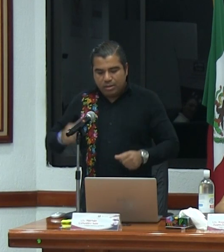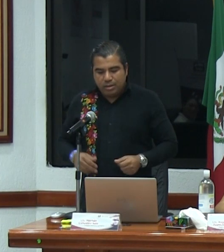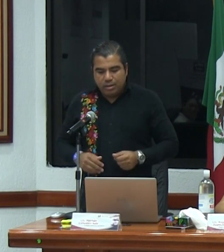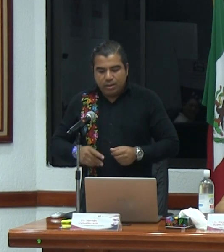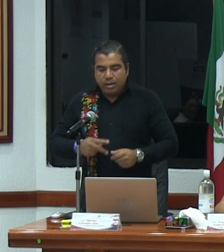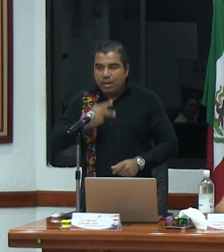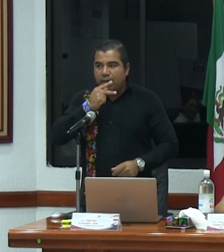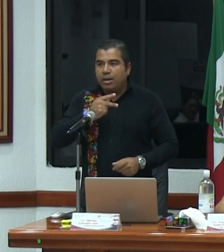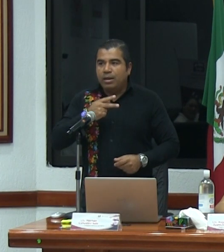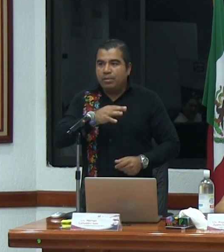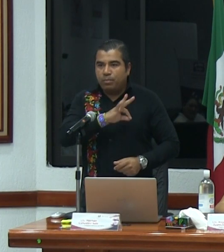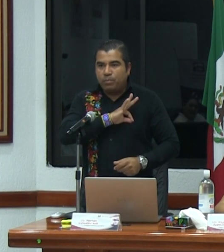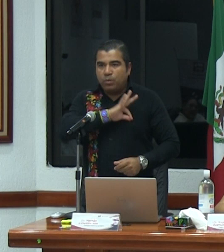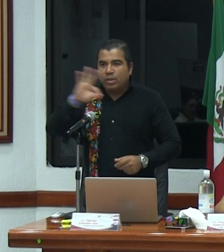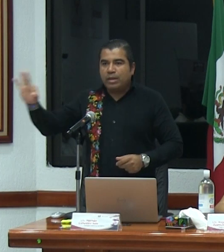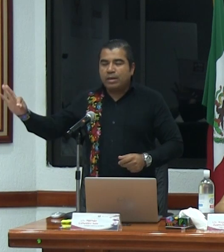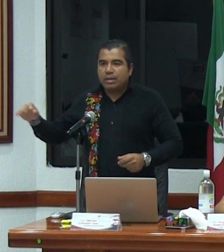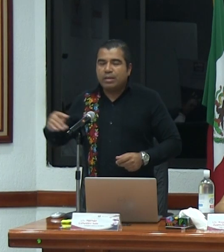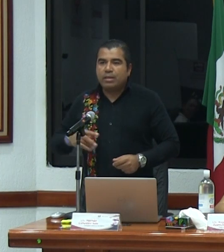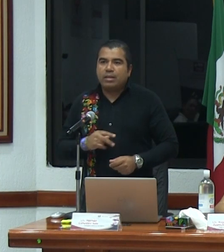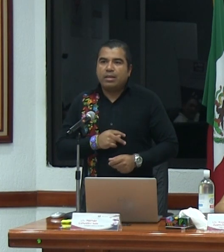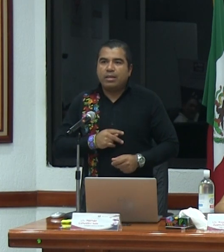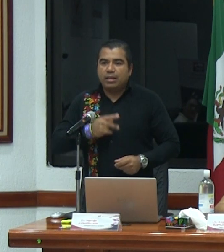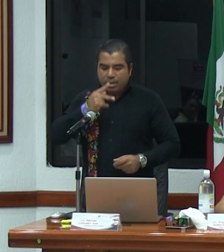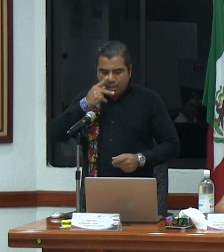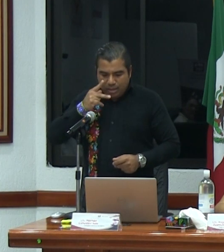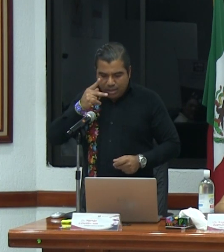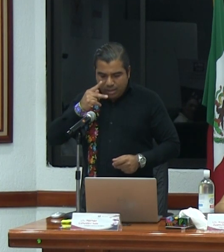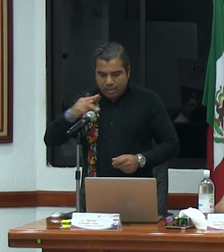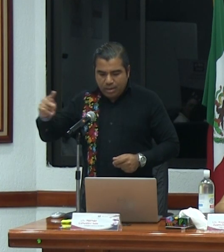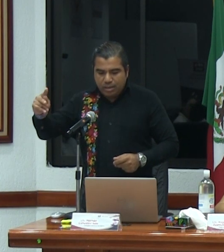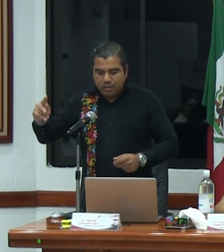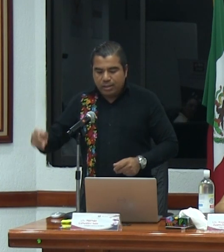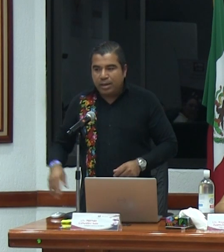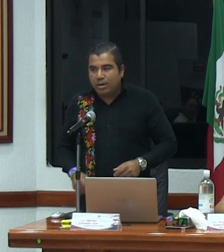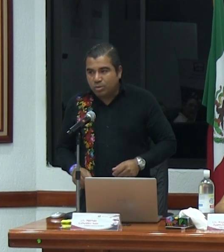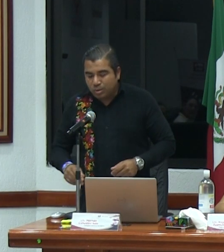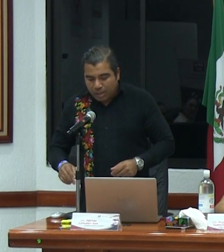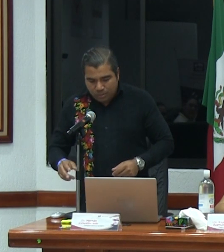el poder tener de su lado.